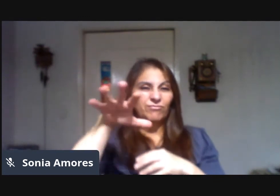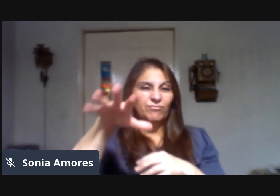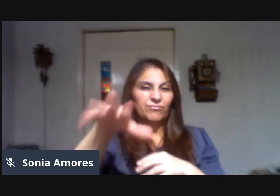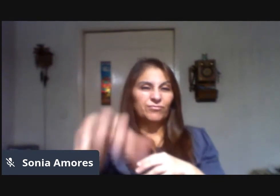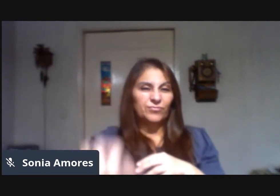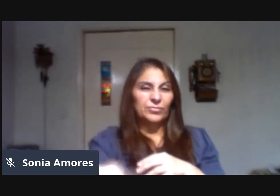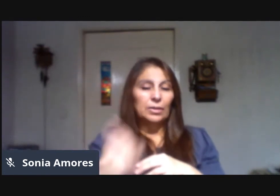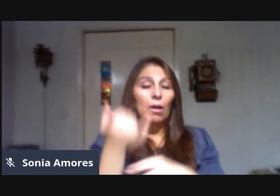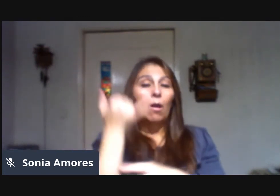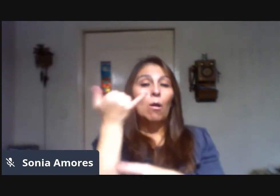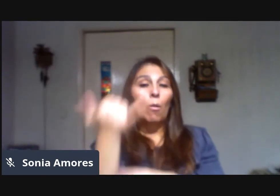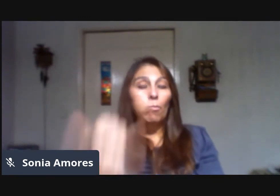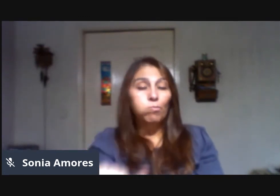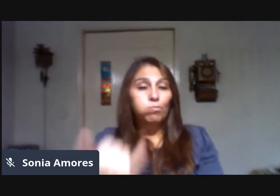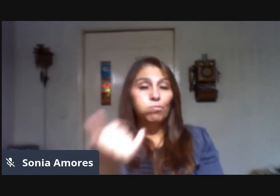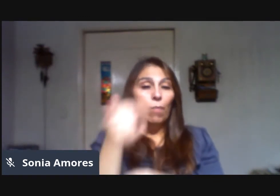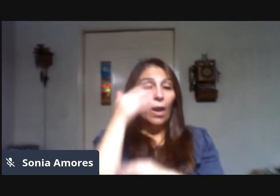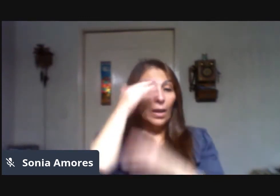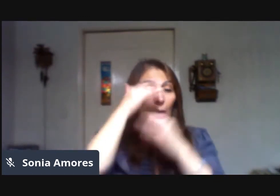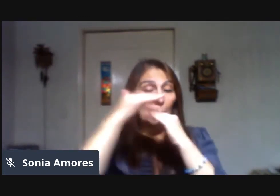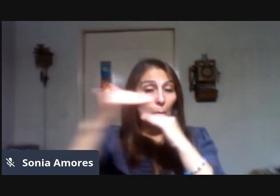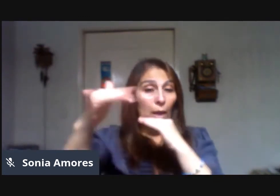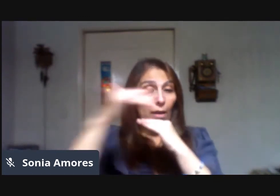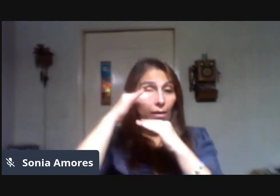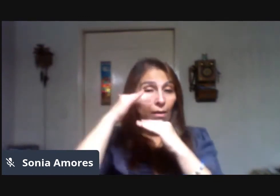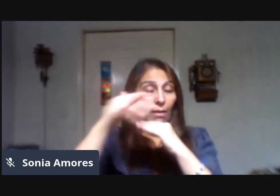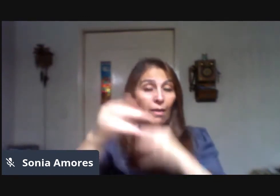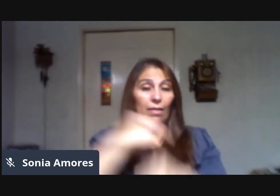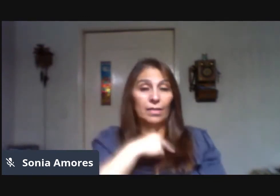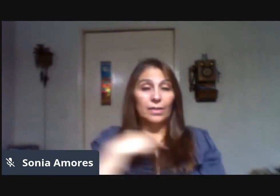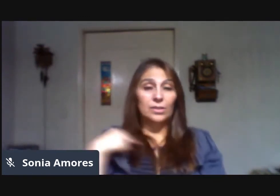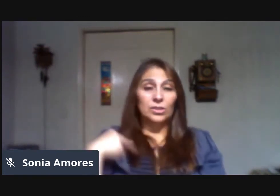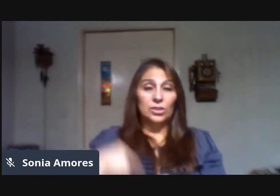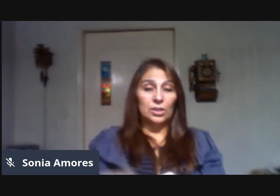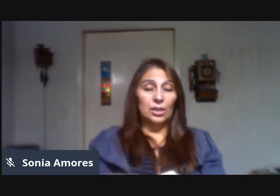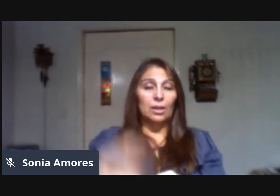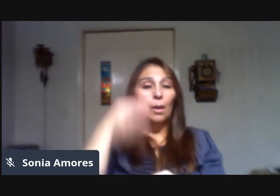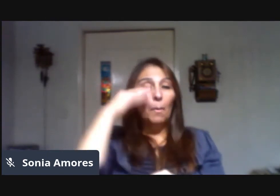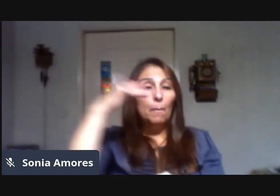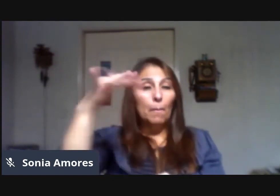en el mar meridional de China, lo que se llama el Mar Azul chino,